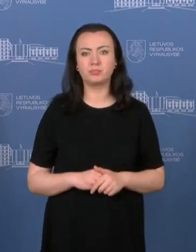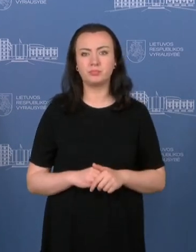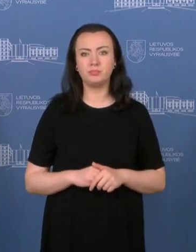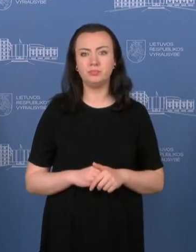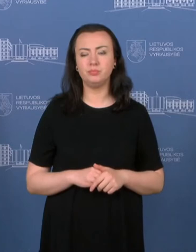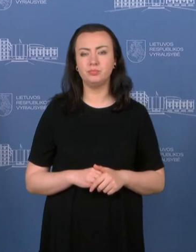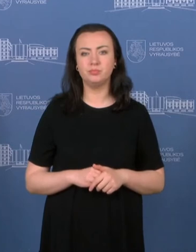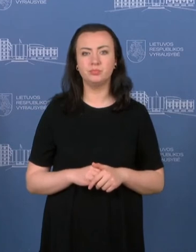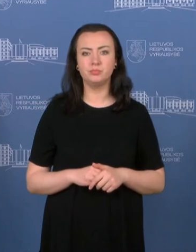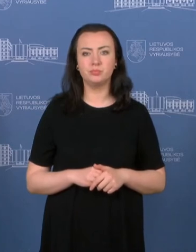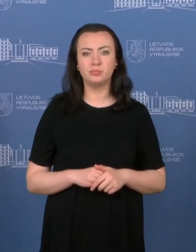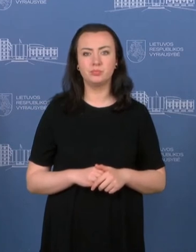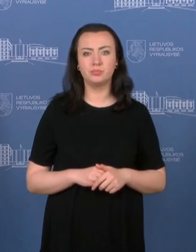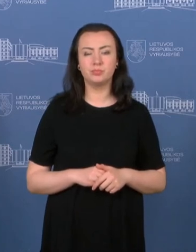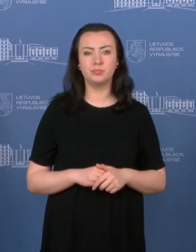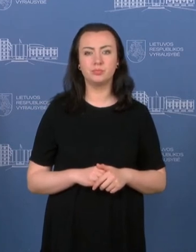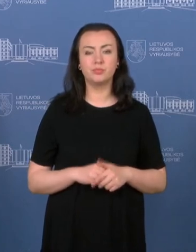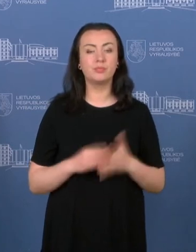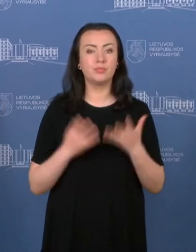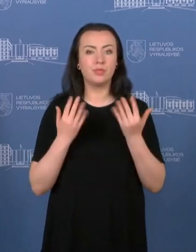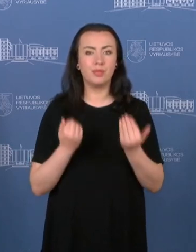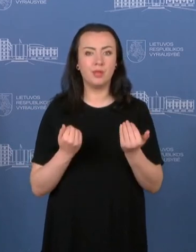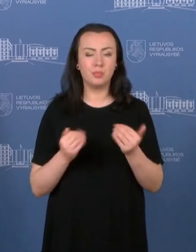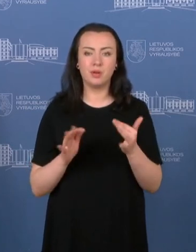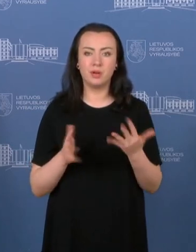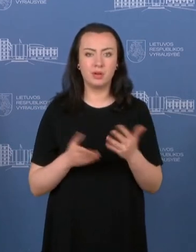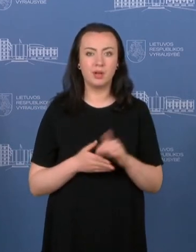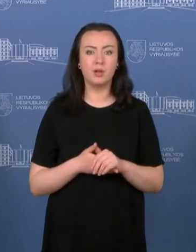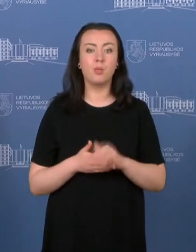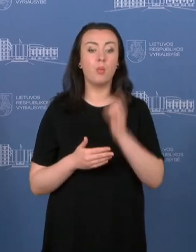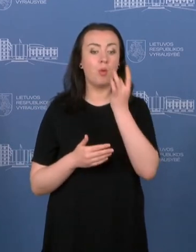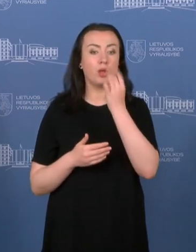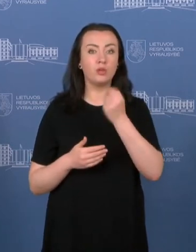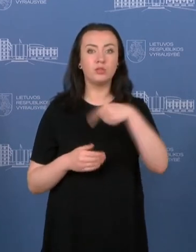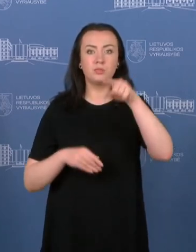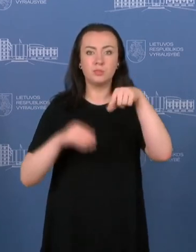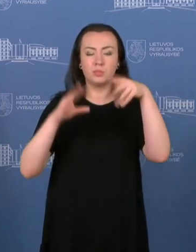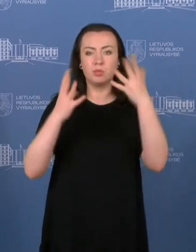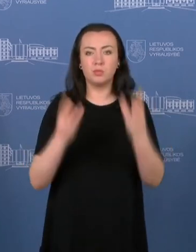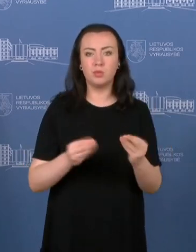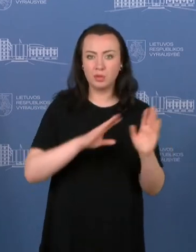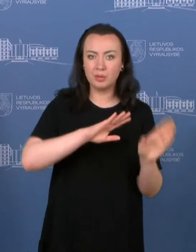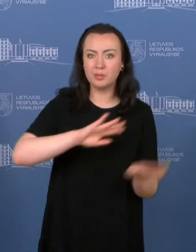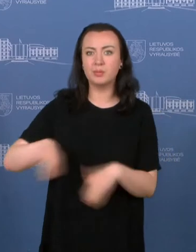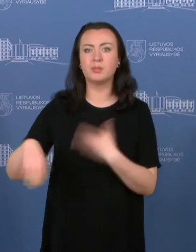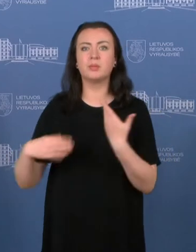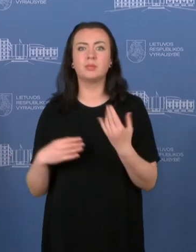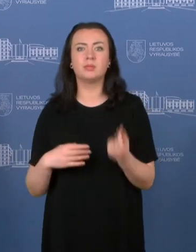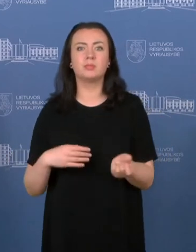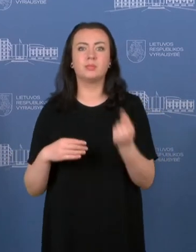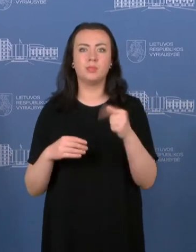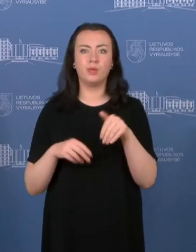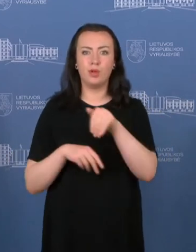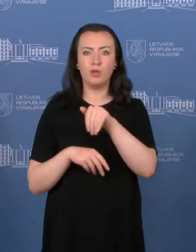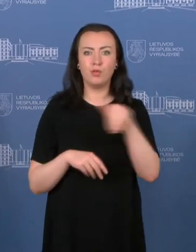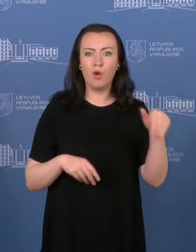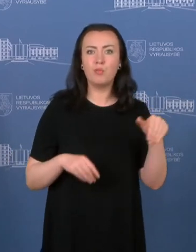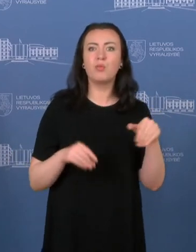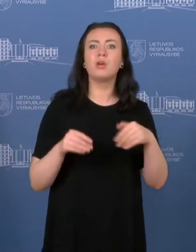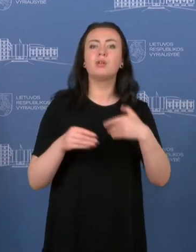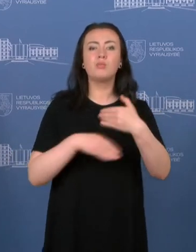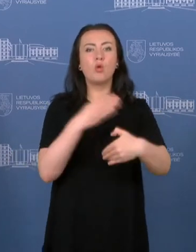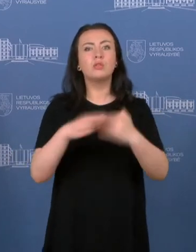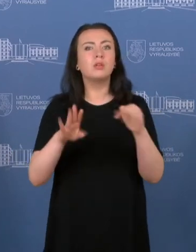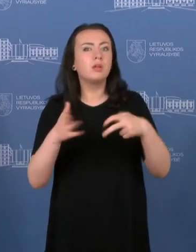būdais. Tai dabar po gegužės pirmos atsiranda formali procedūra, kaip registruoti ir